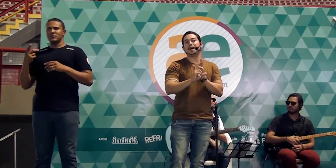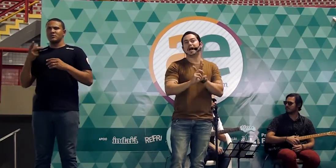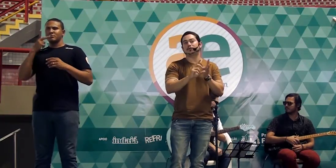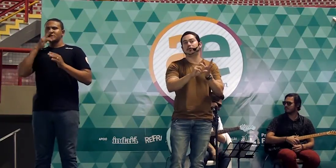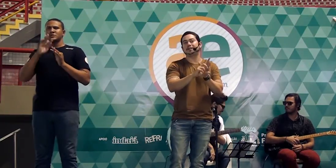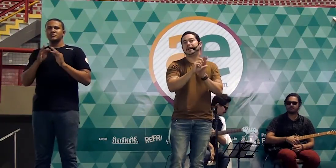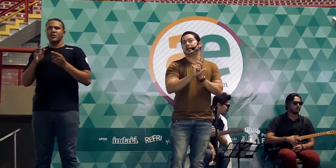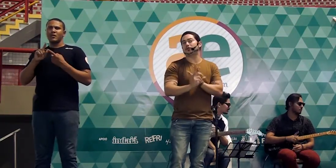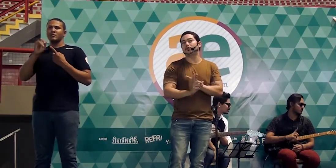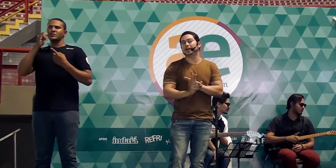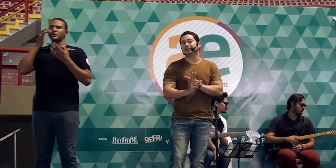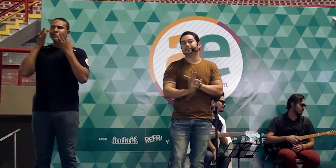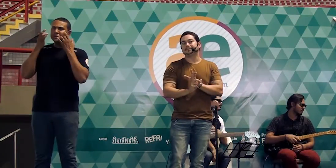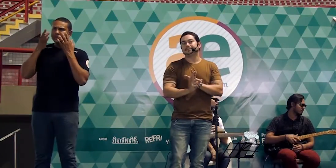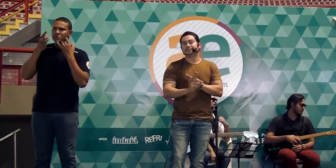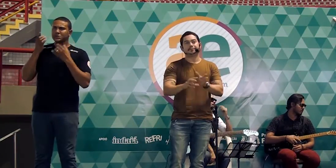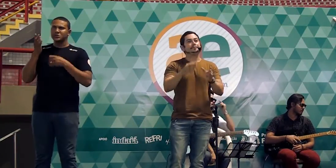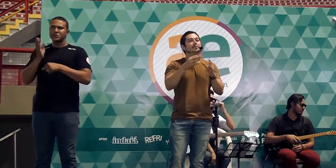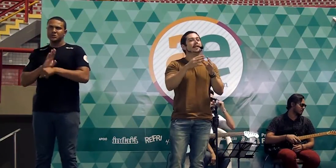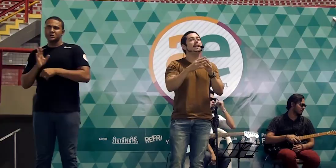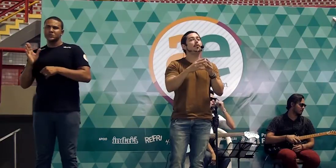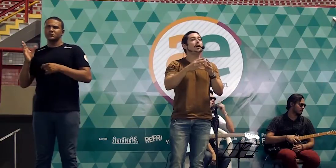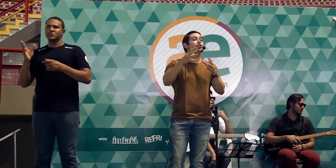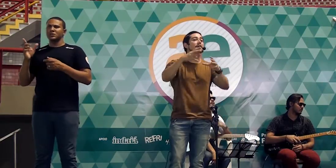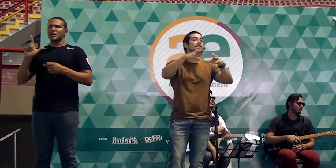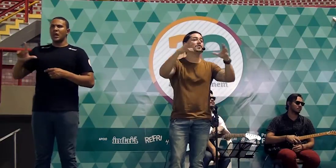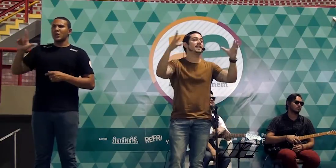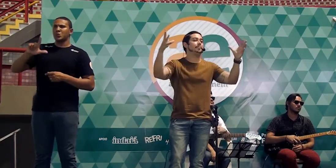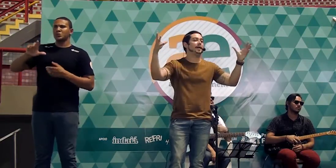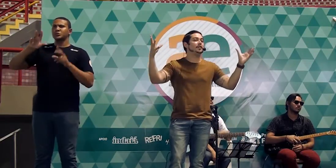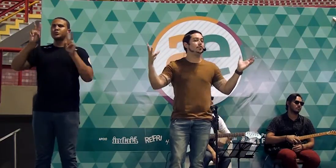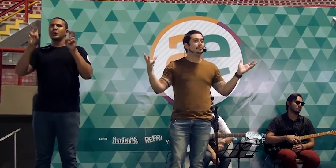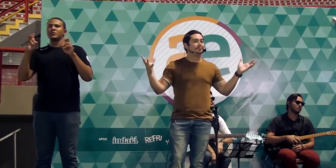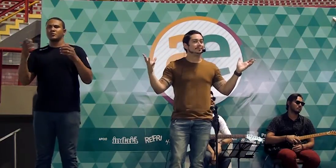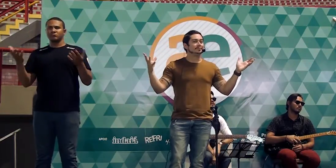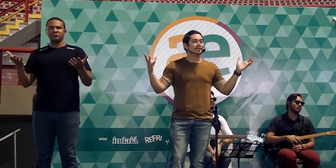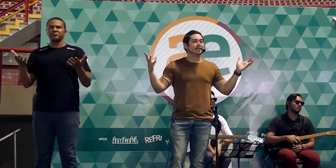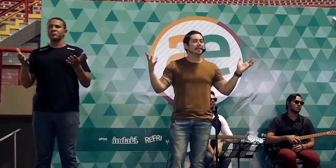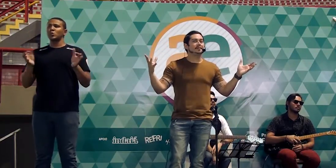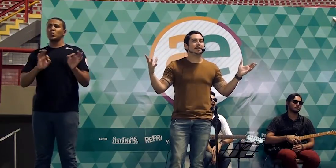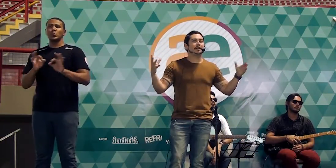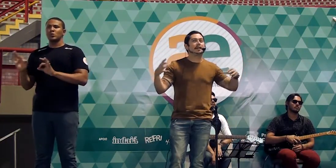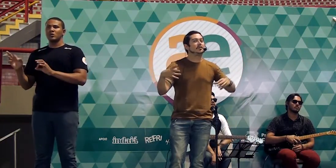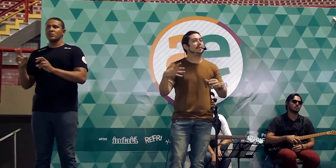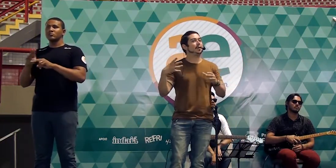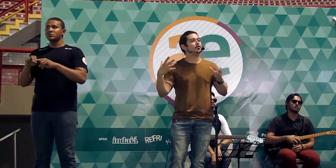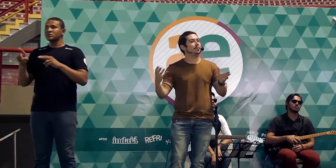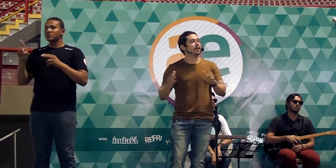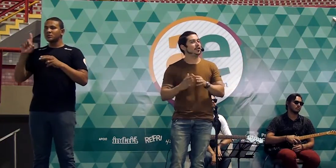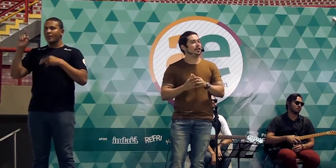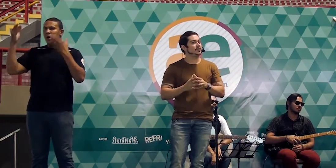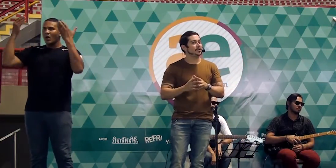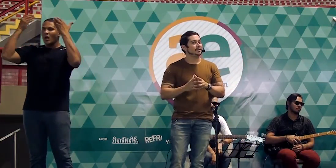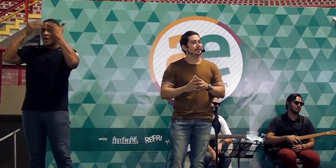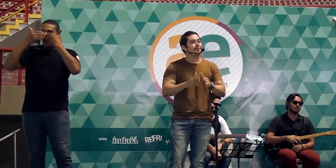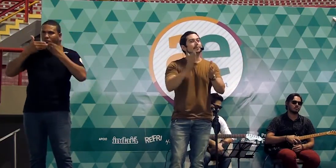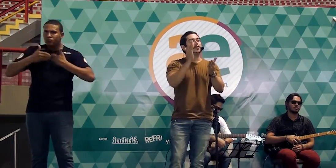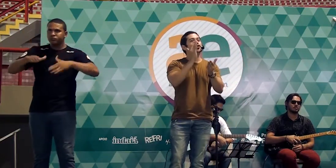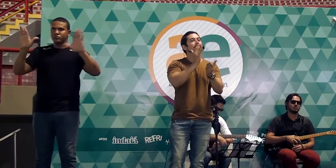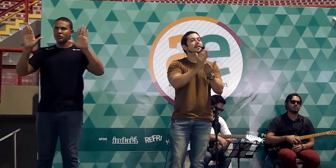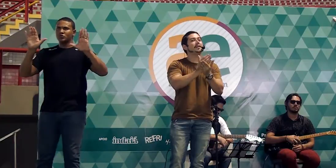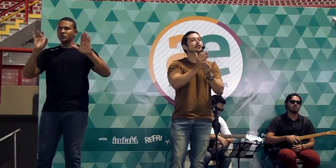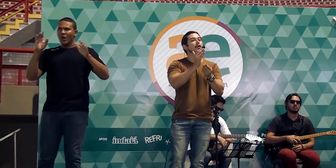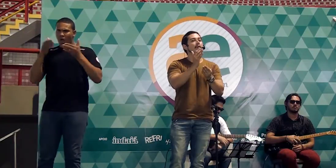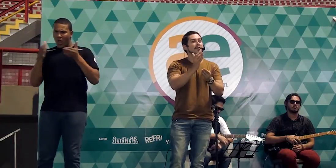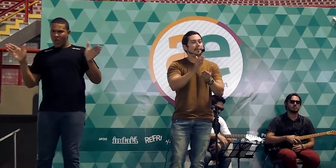cinema, teatro, literatura. E quando isso se abriu, entenda que não se abriu só para a gente.